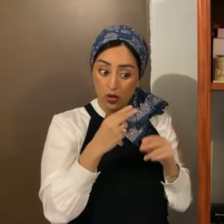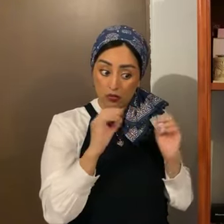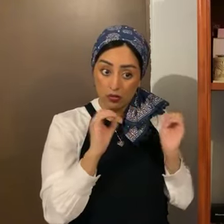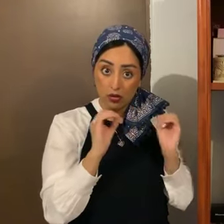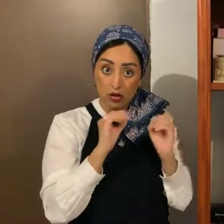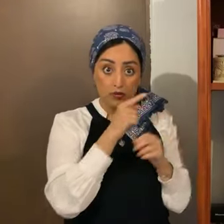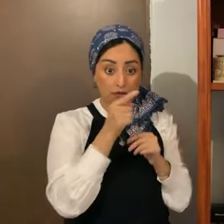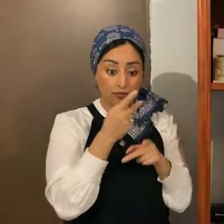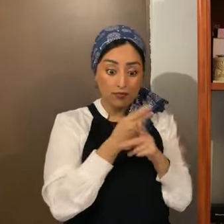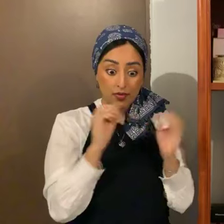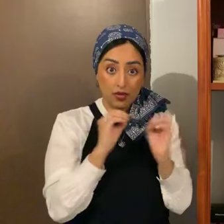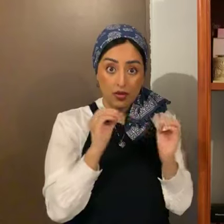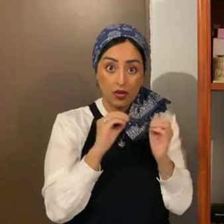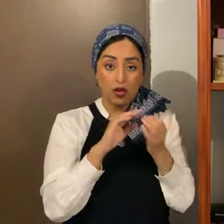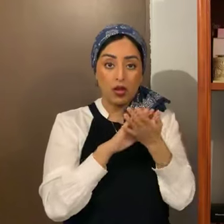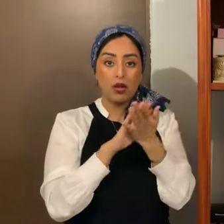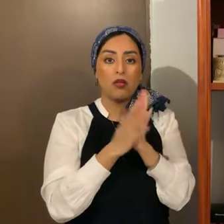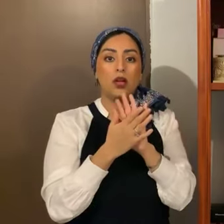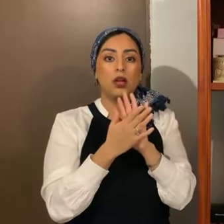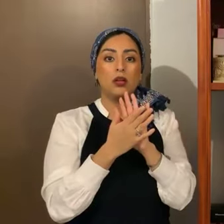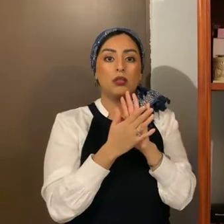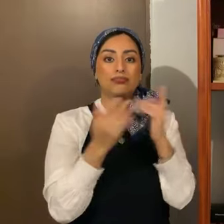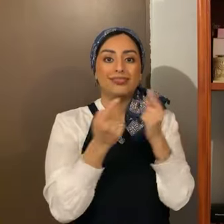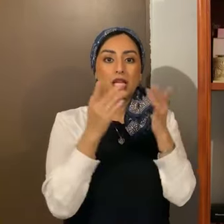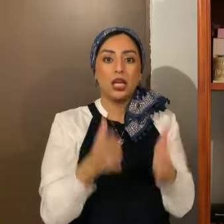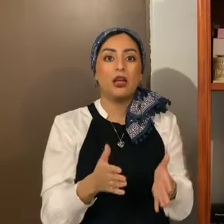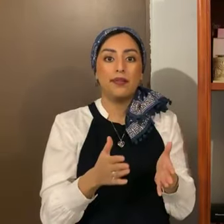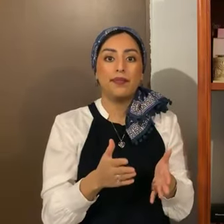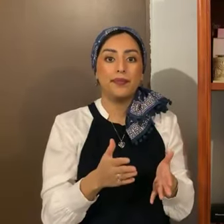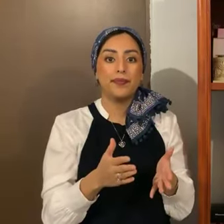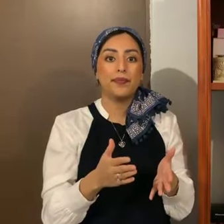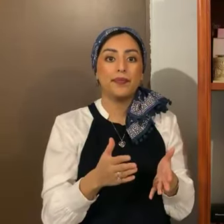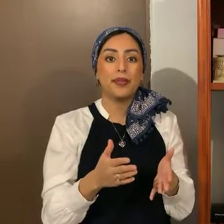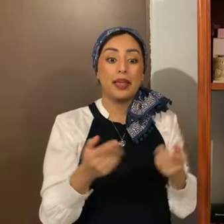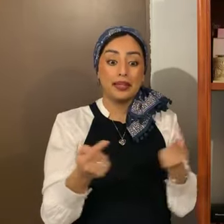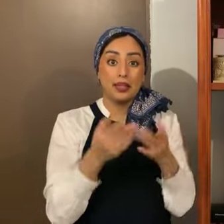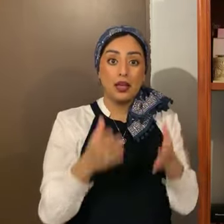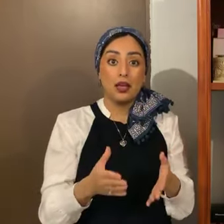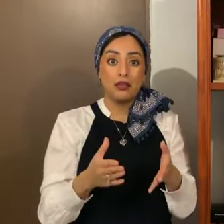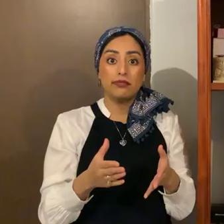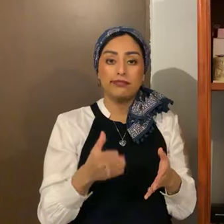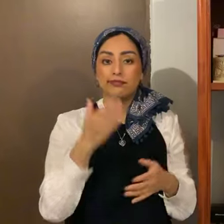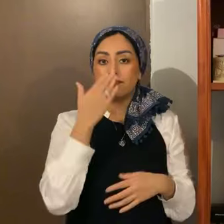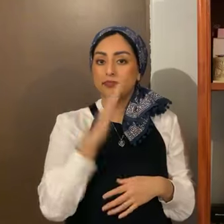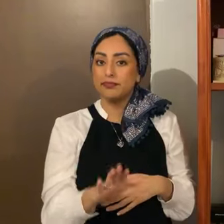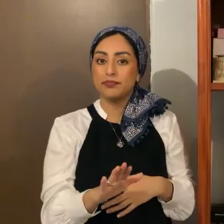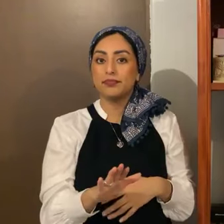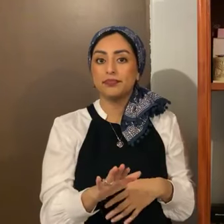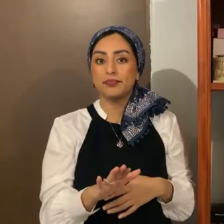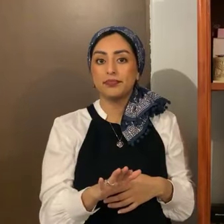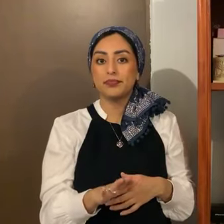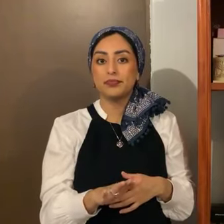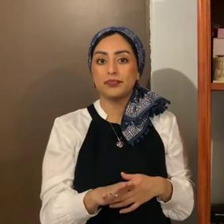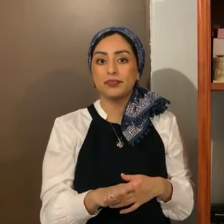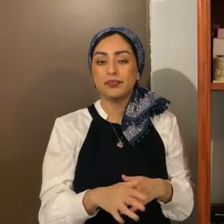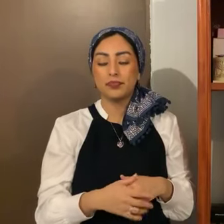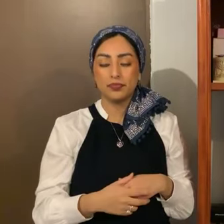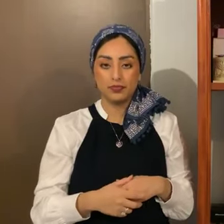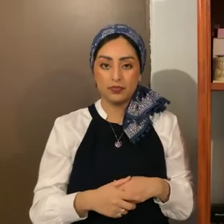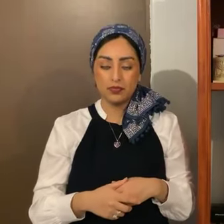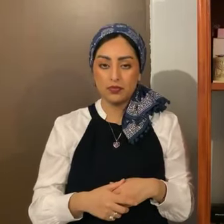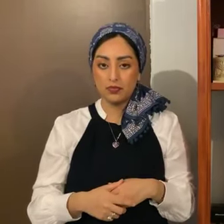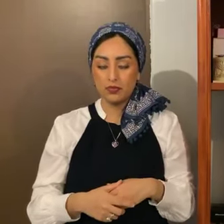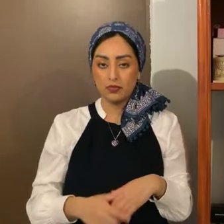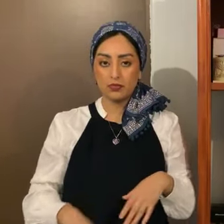las guardas, te vuelves un rebelde. Y los rebeldes son impíos, son malos, como le acabamos de